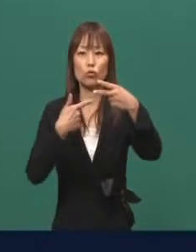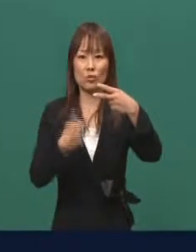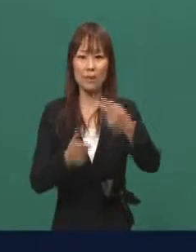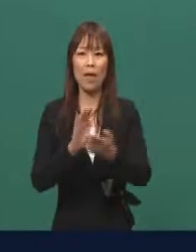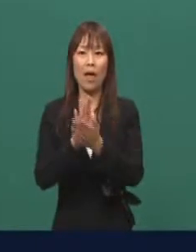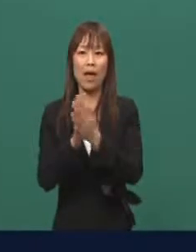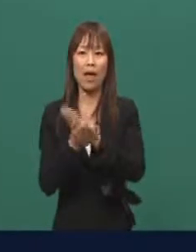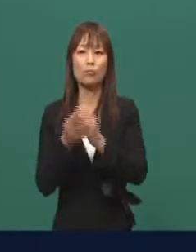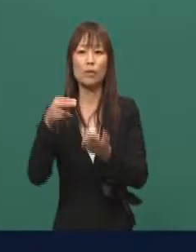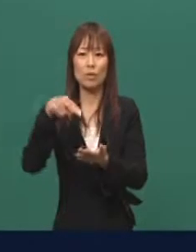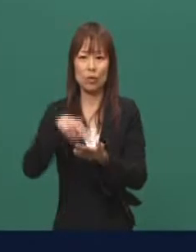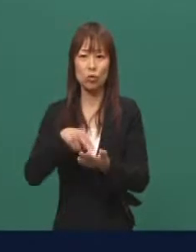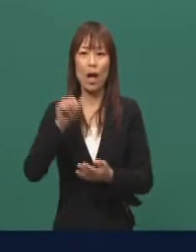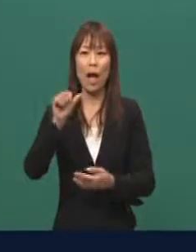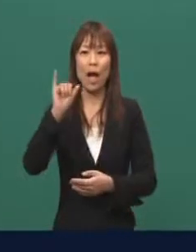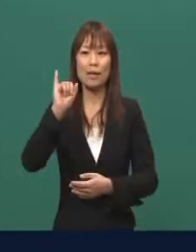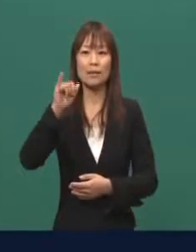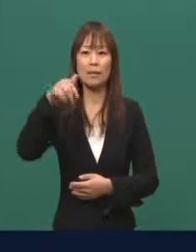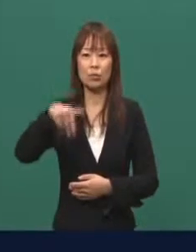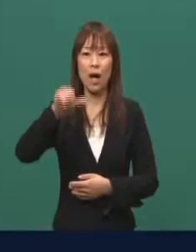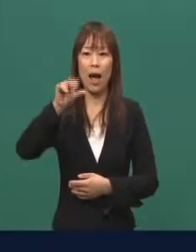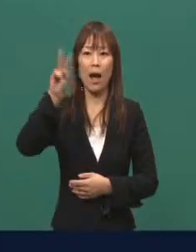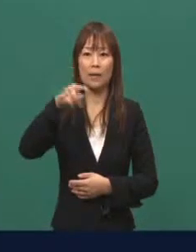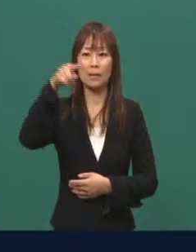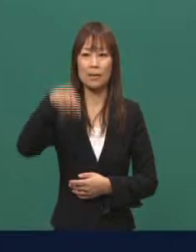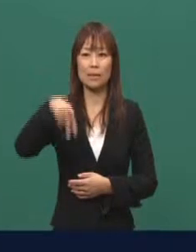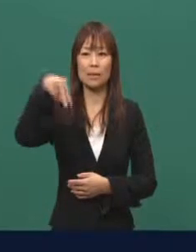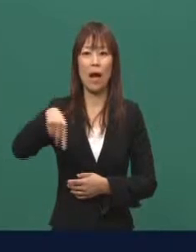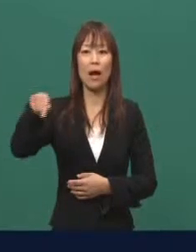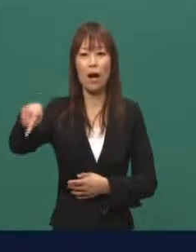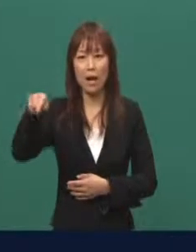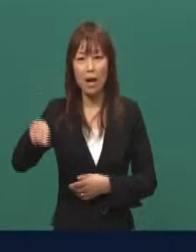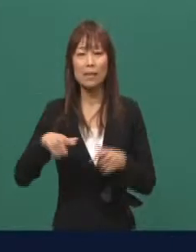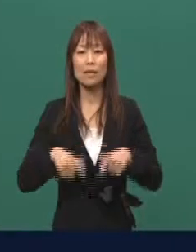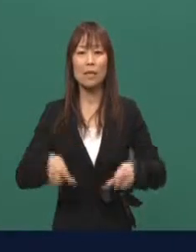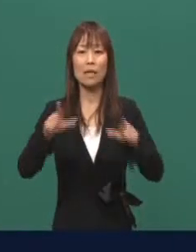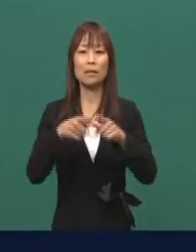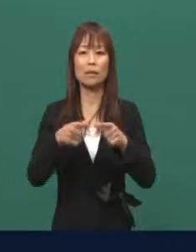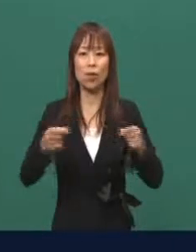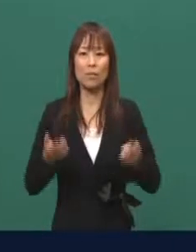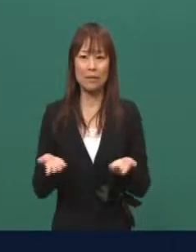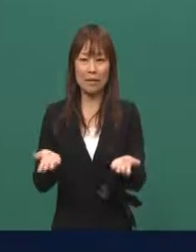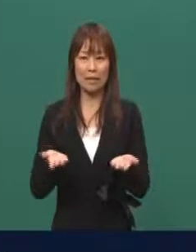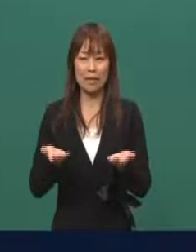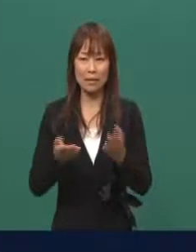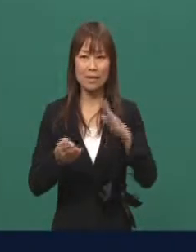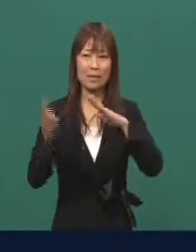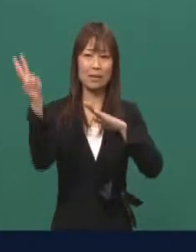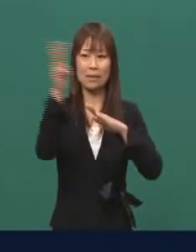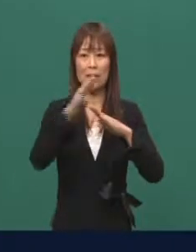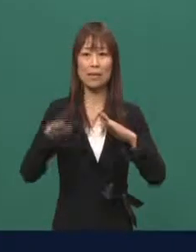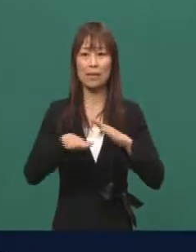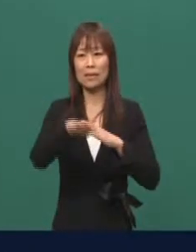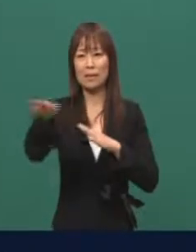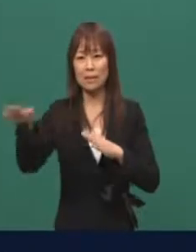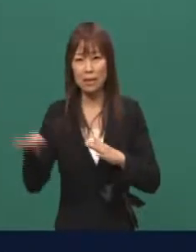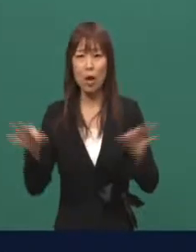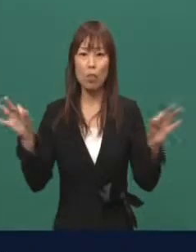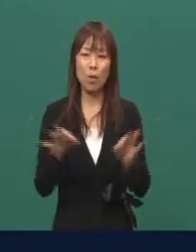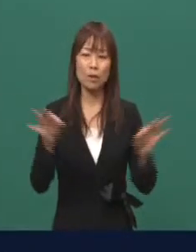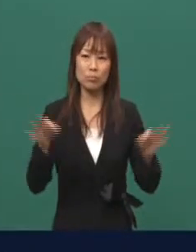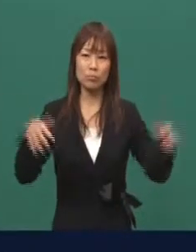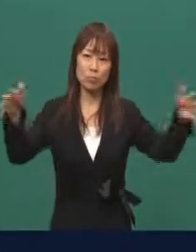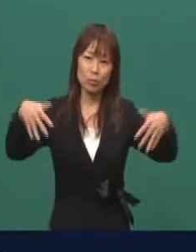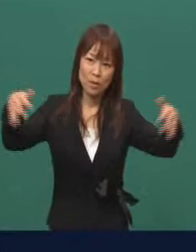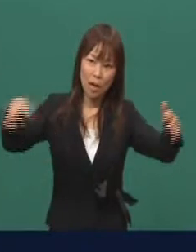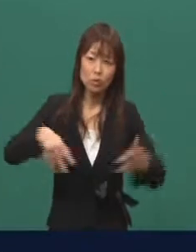2月26日、県立アイスアリーナで東日本大震災の被災